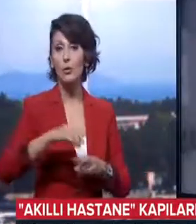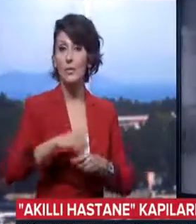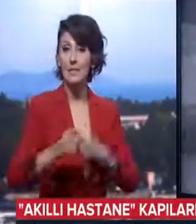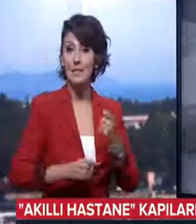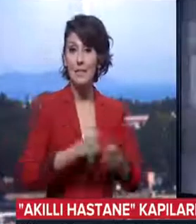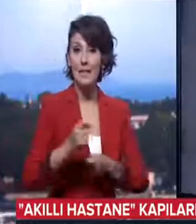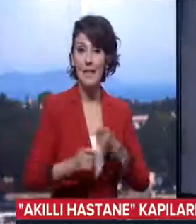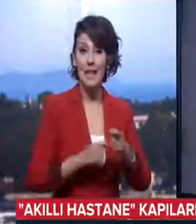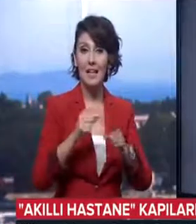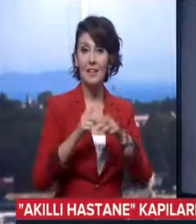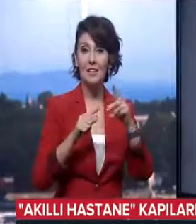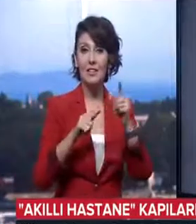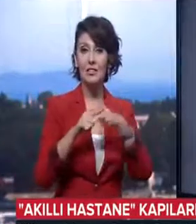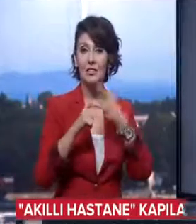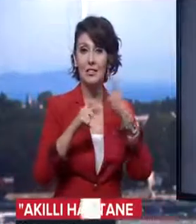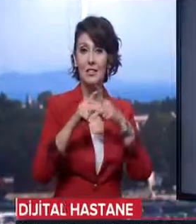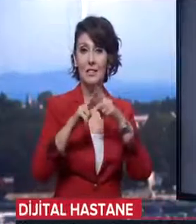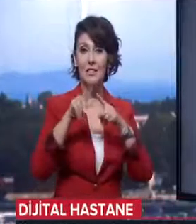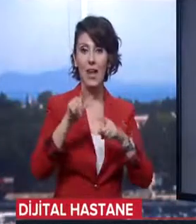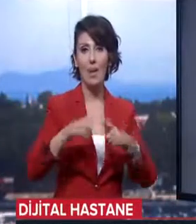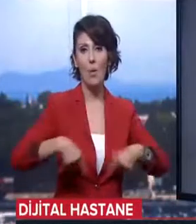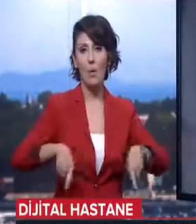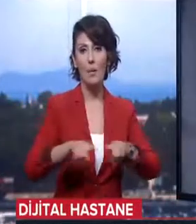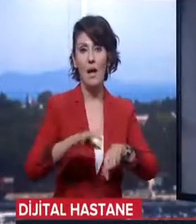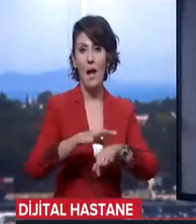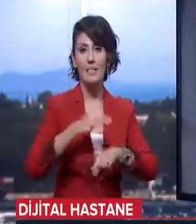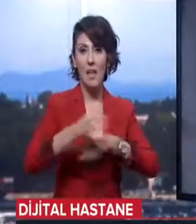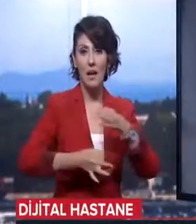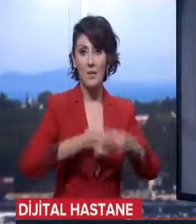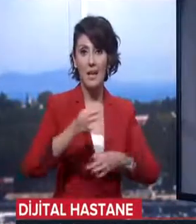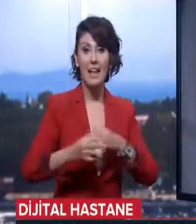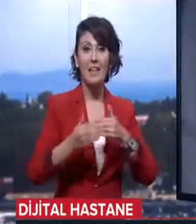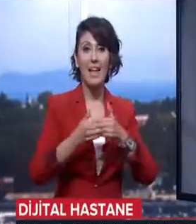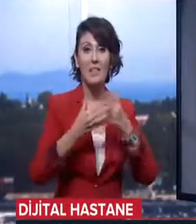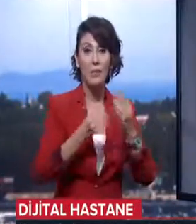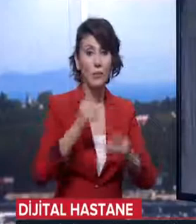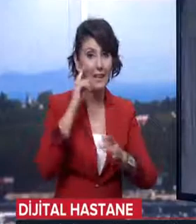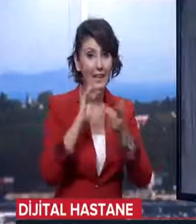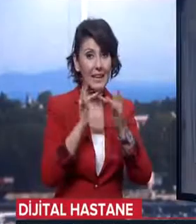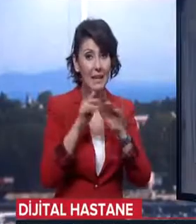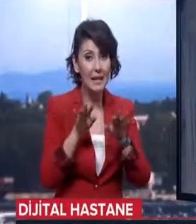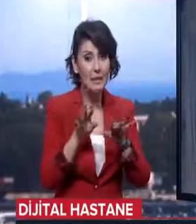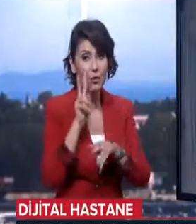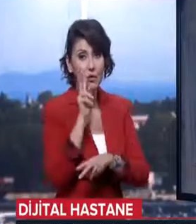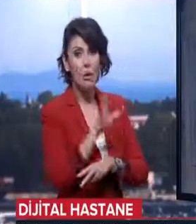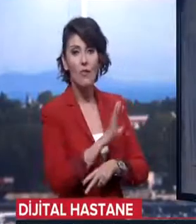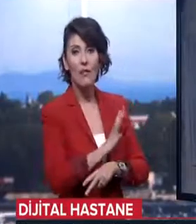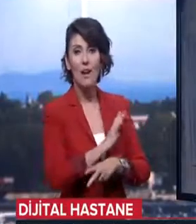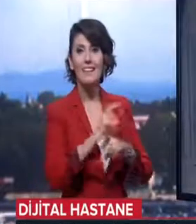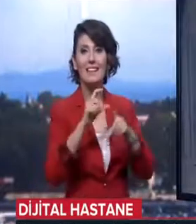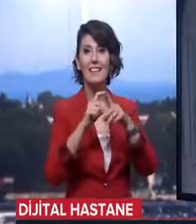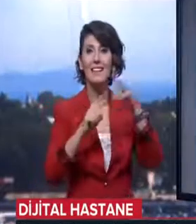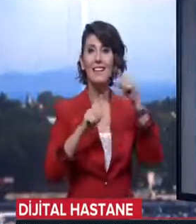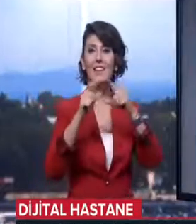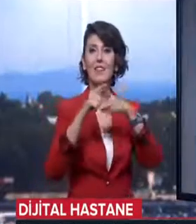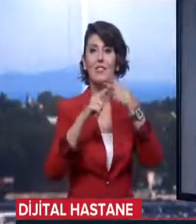hizmetler dijital ortamda verilecek. Hasta yakınları tedavi gören hastalarını internet ortamından izleyebilecek. Dijital